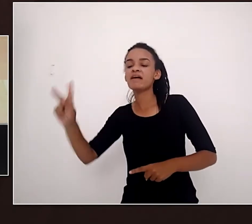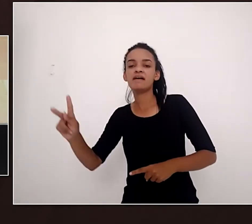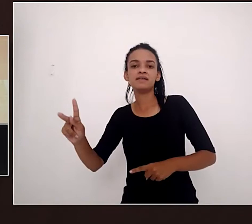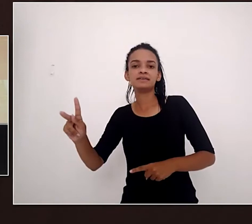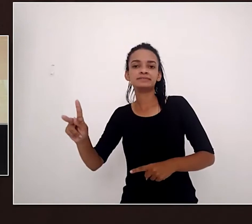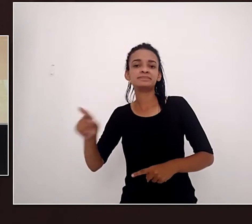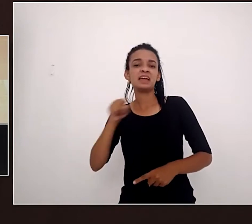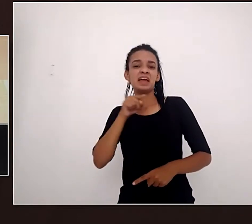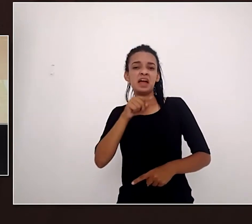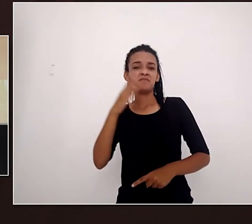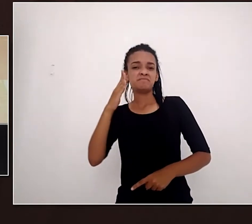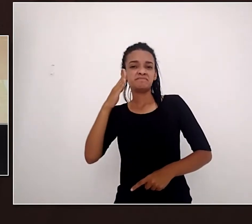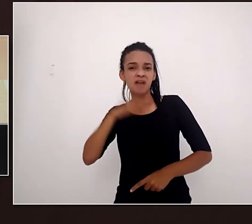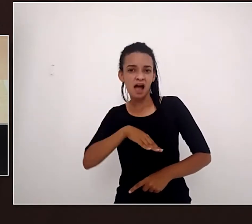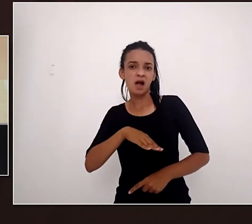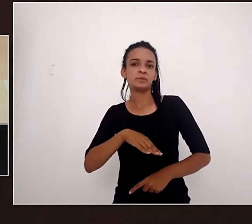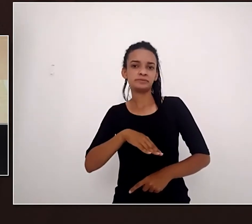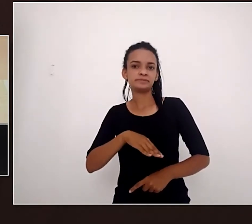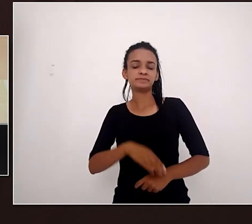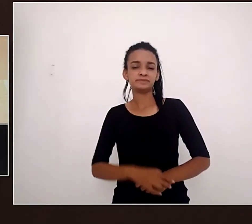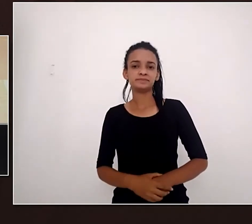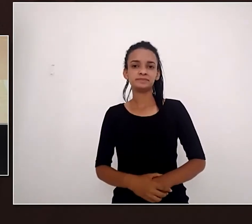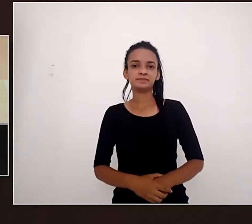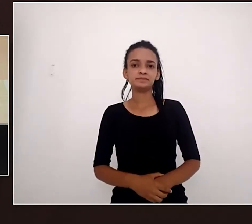já falei para vocês que